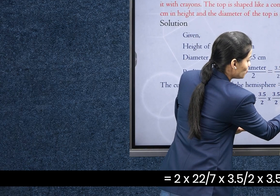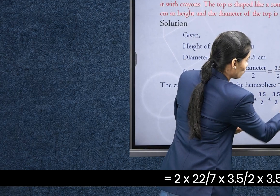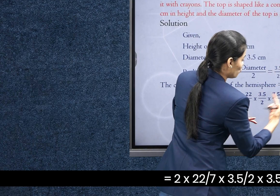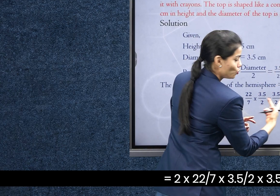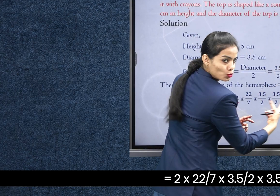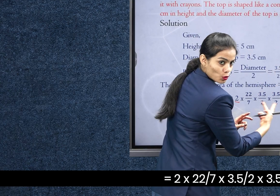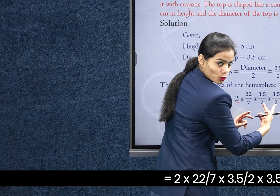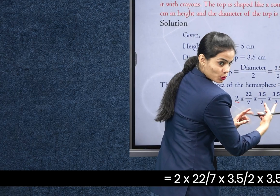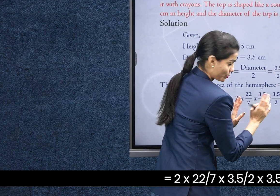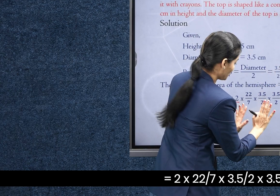2.